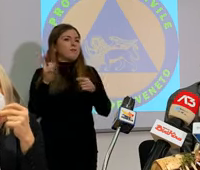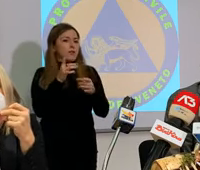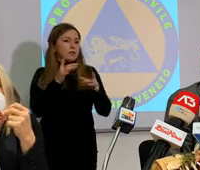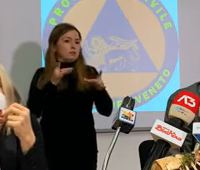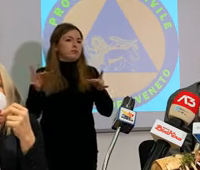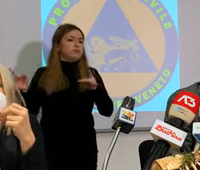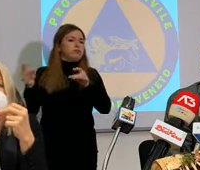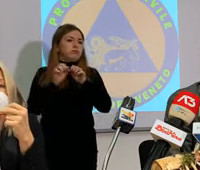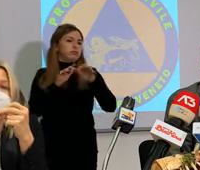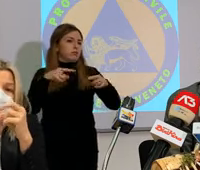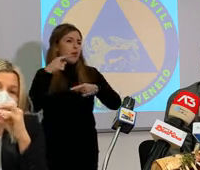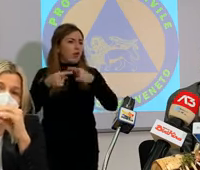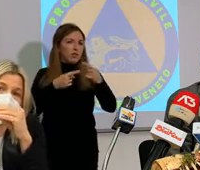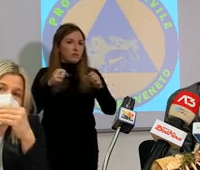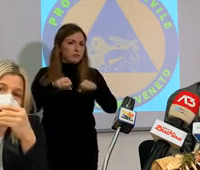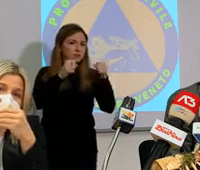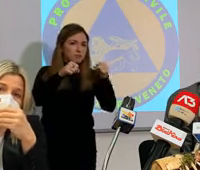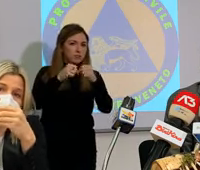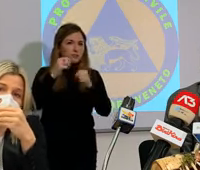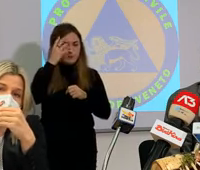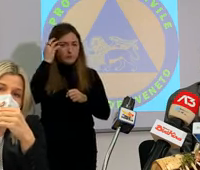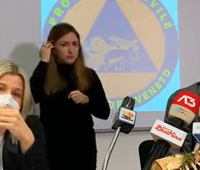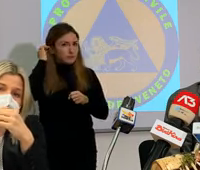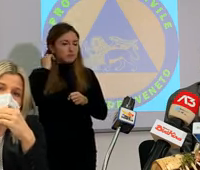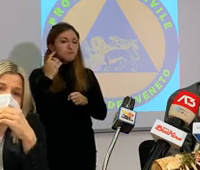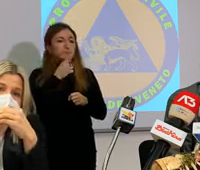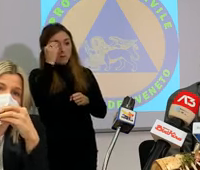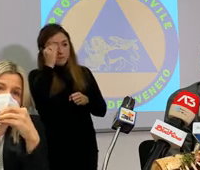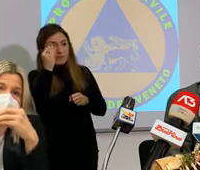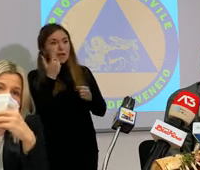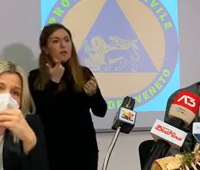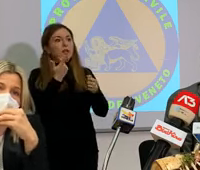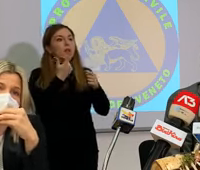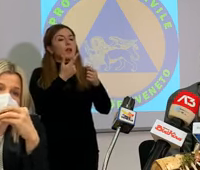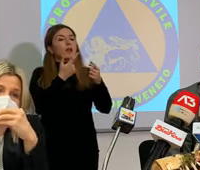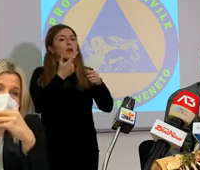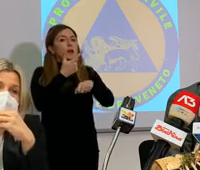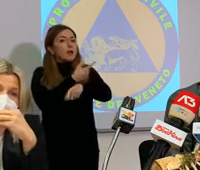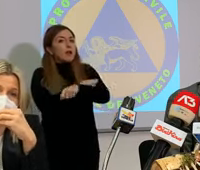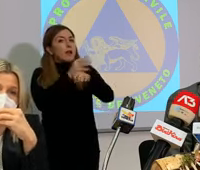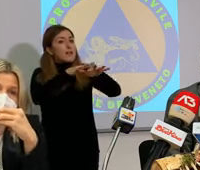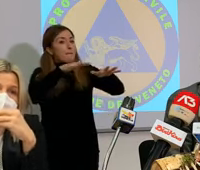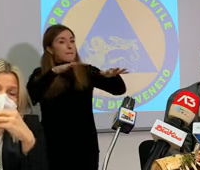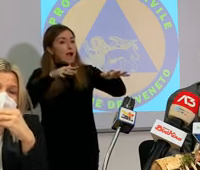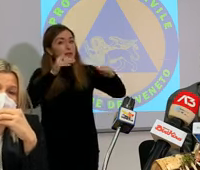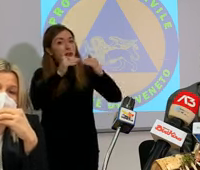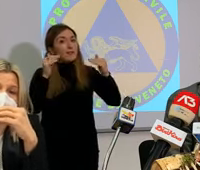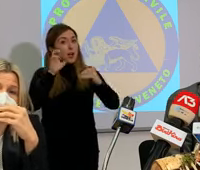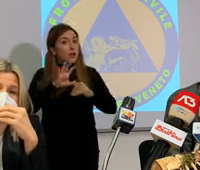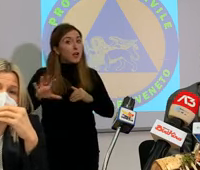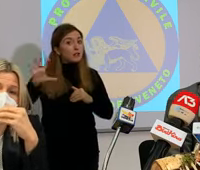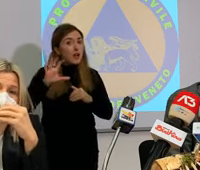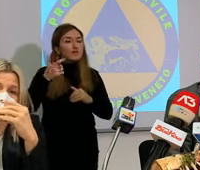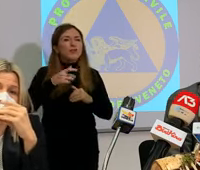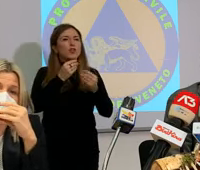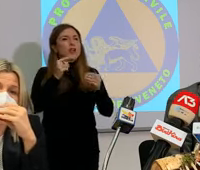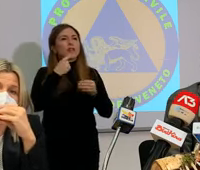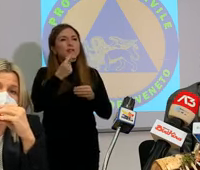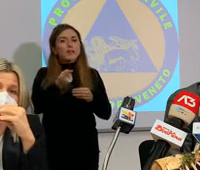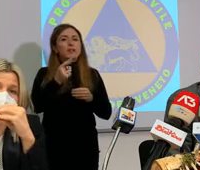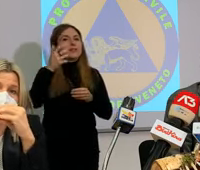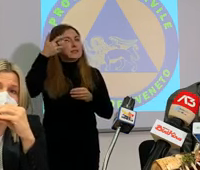viene grazie prego e su questo versante state pensando a delle campagne se ci venga a livello regionale per esempio vedo che tanti dicono zaia e la